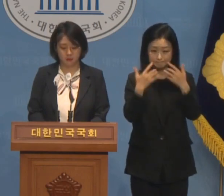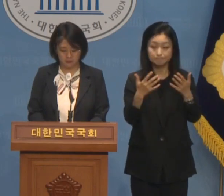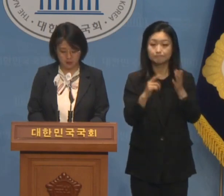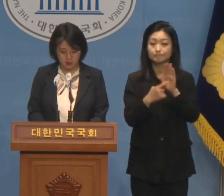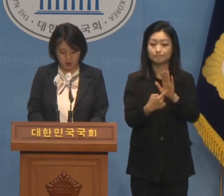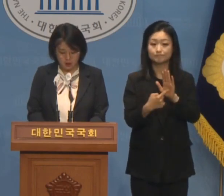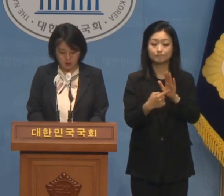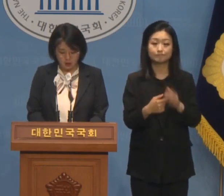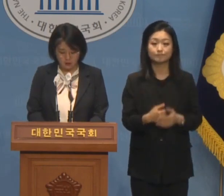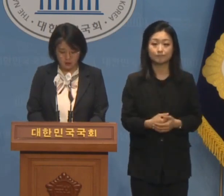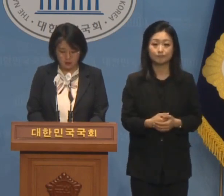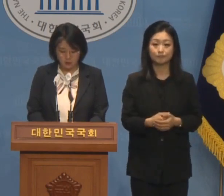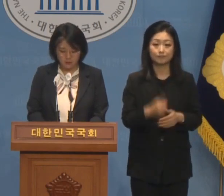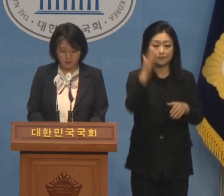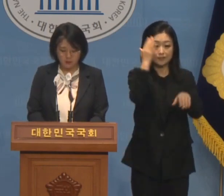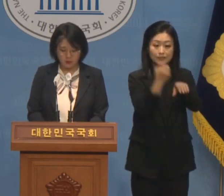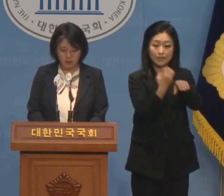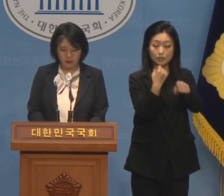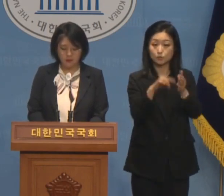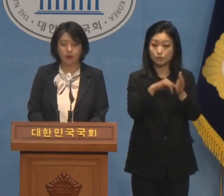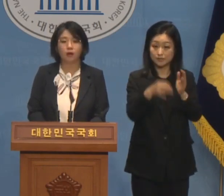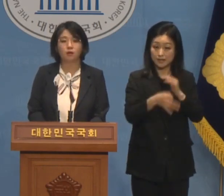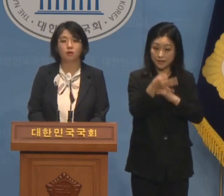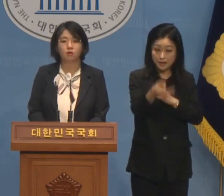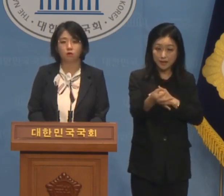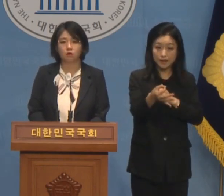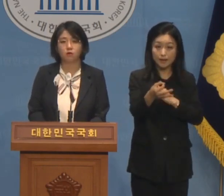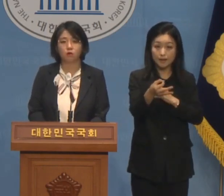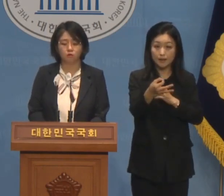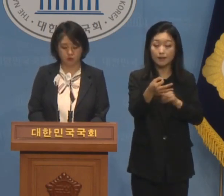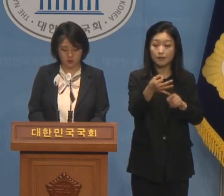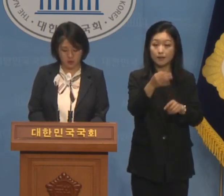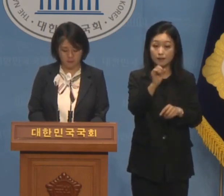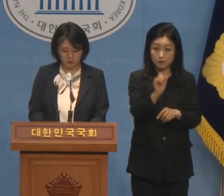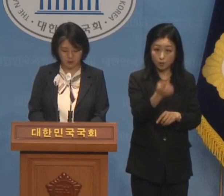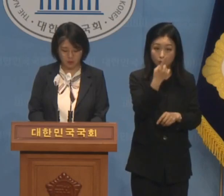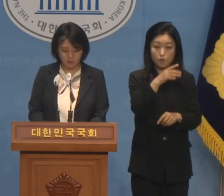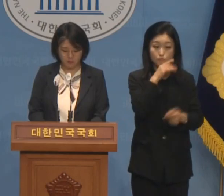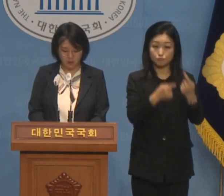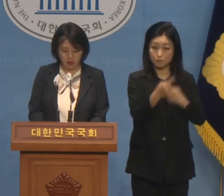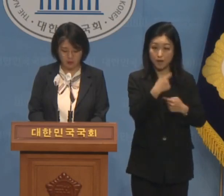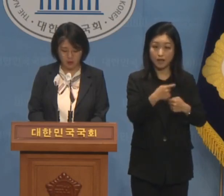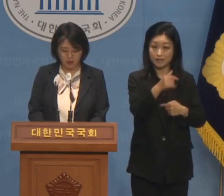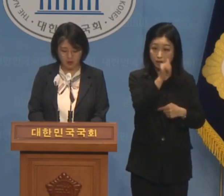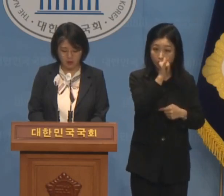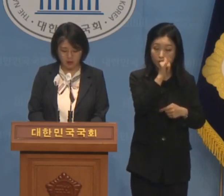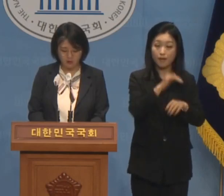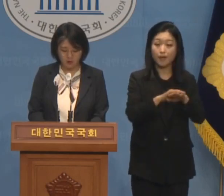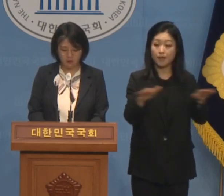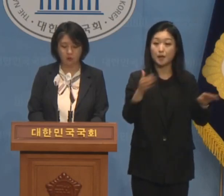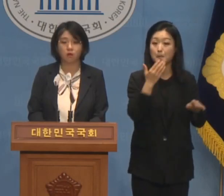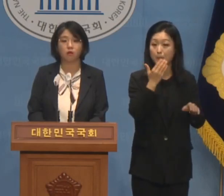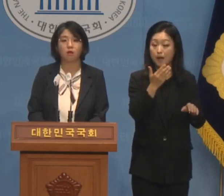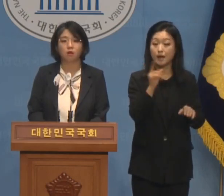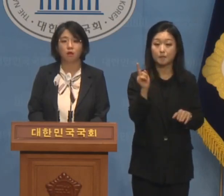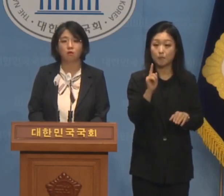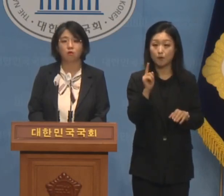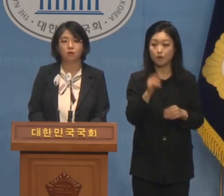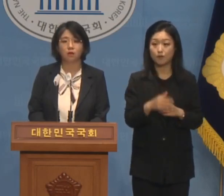명확합니다. 탄소세를 도입했을 때 발생하는 역진성 문제, 소득분배 악화를 해결하기